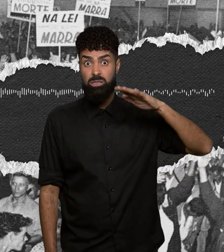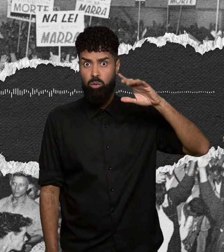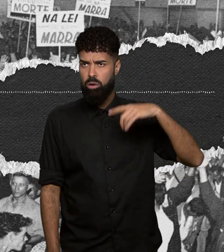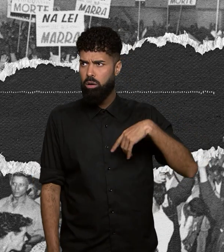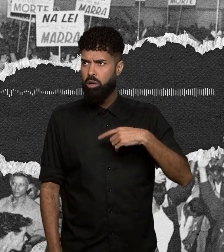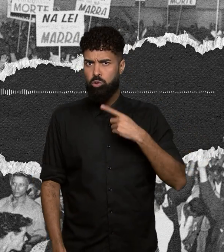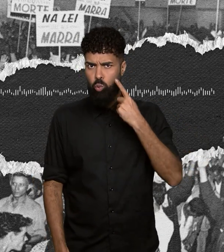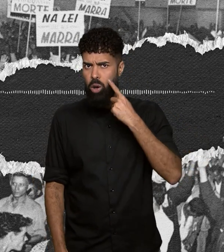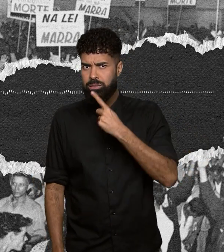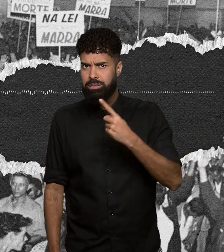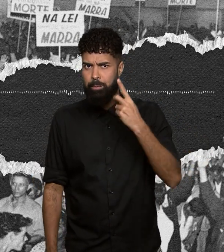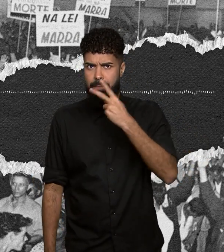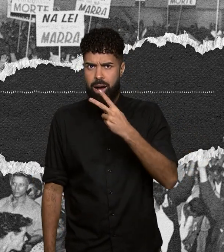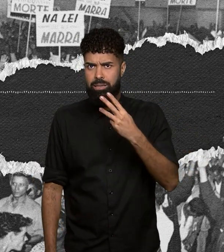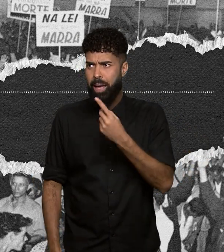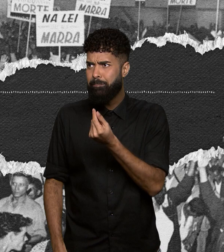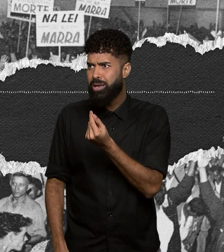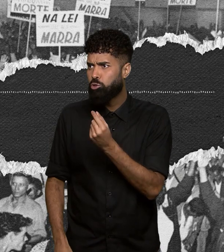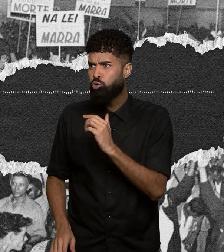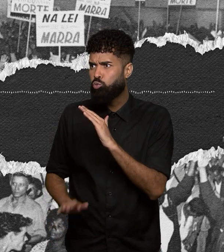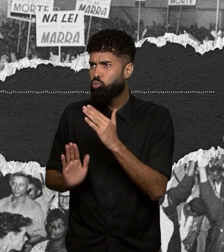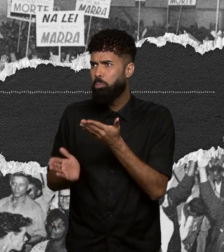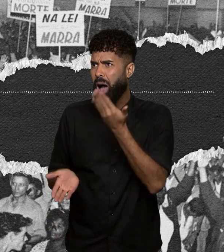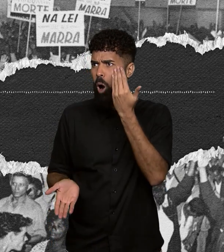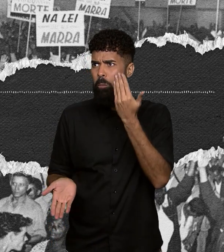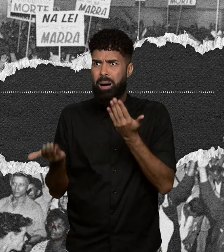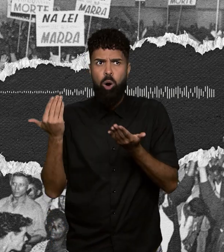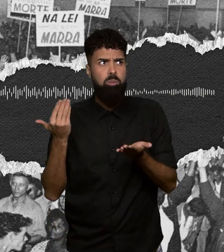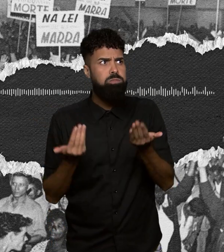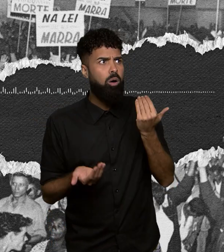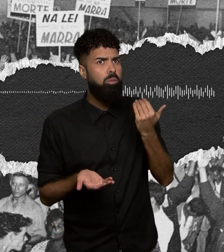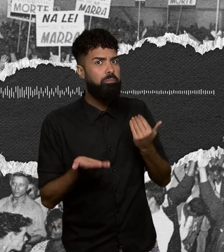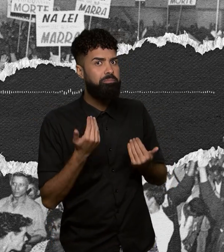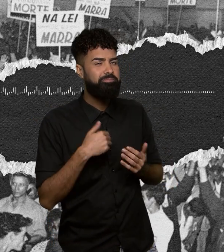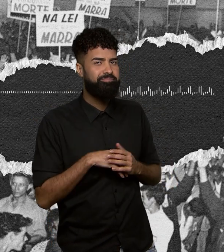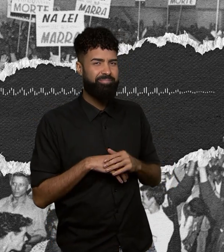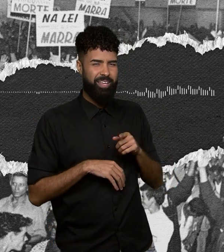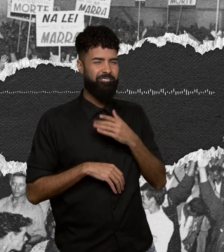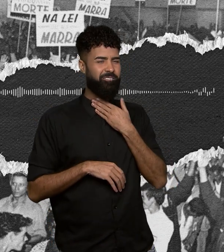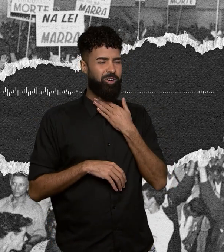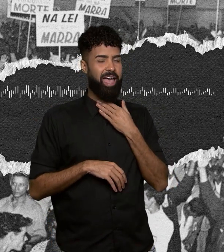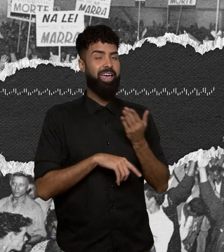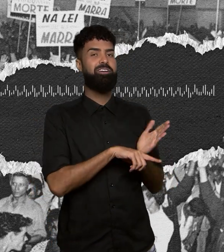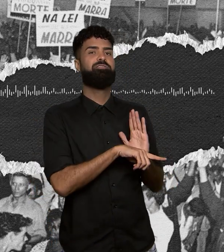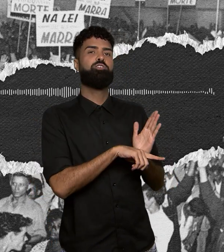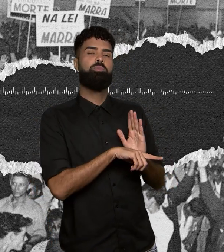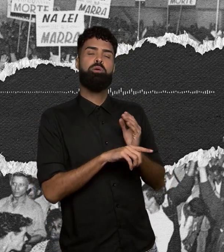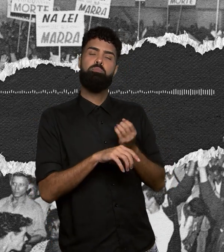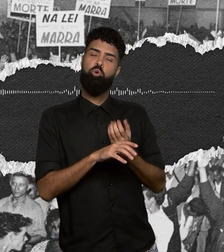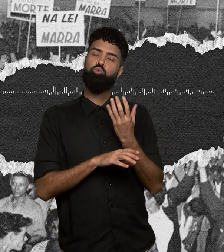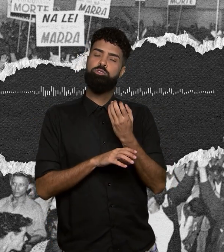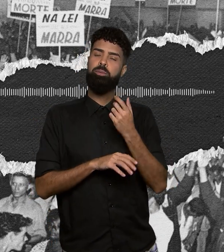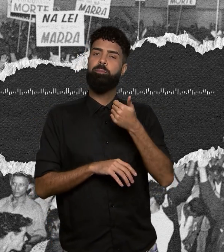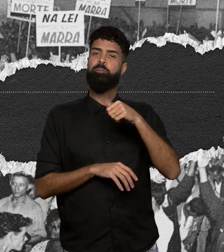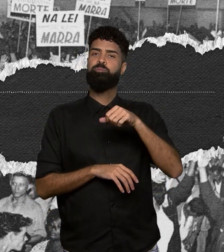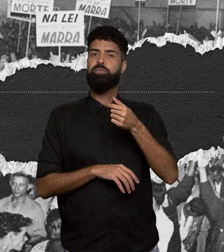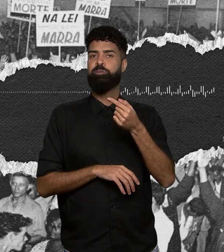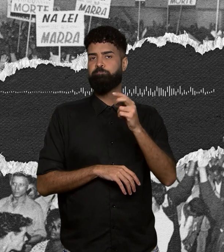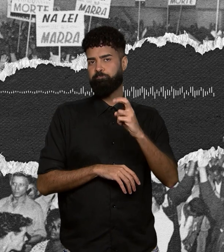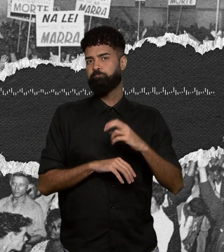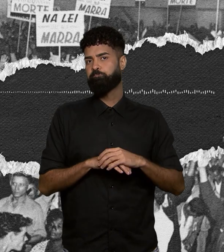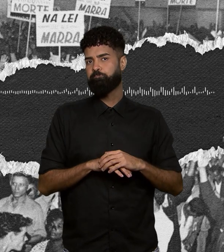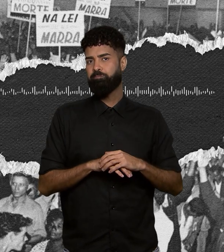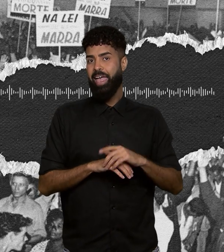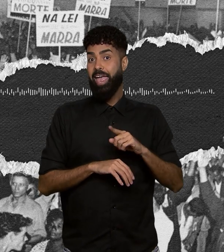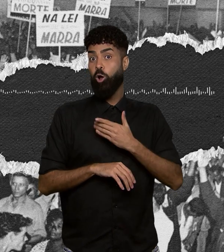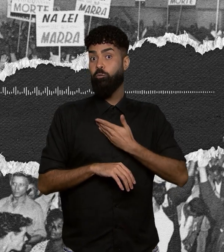cada semana os preços de tudo esse é um trecho de um filme produzido em 1975